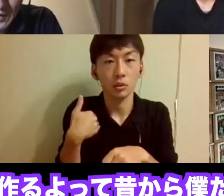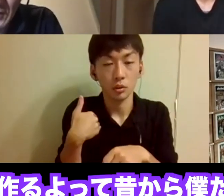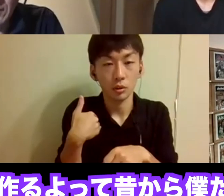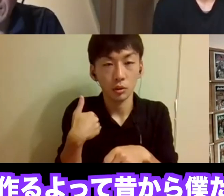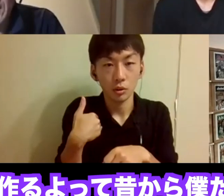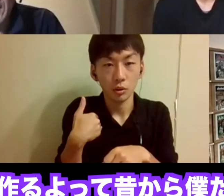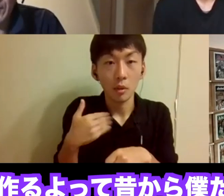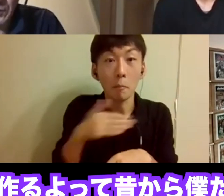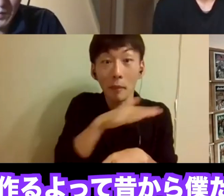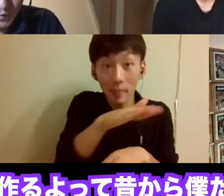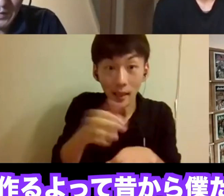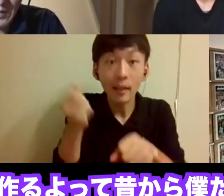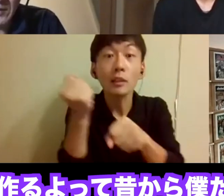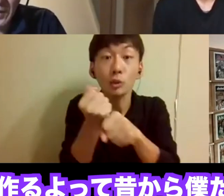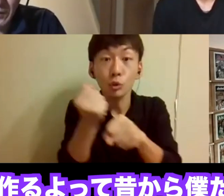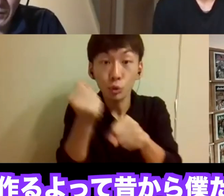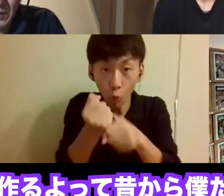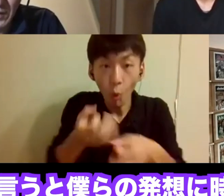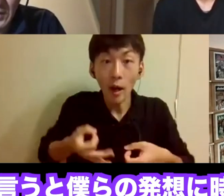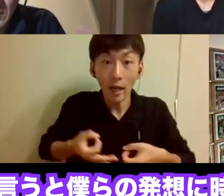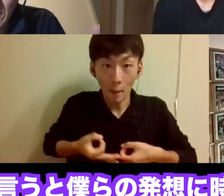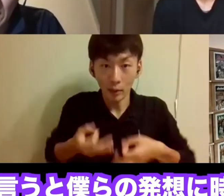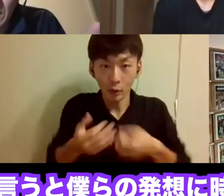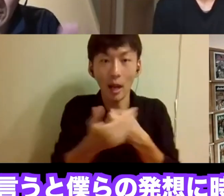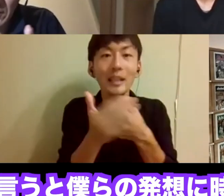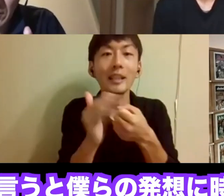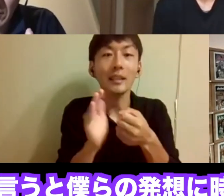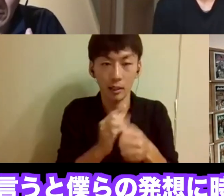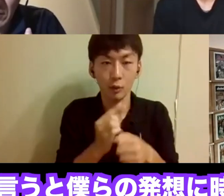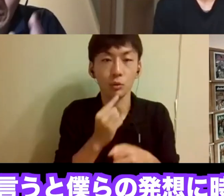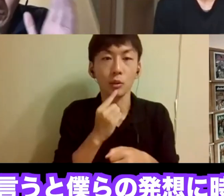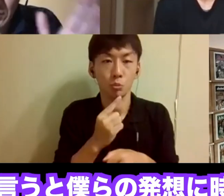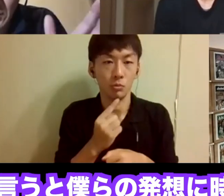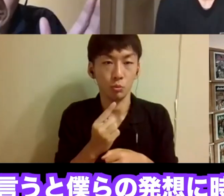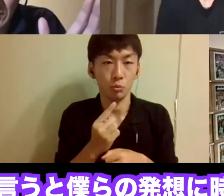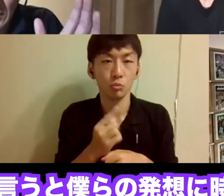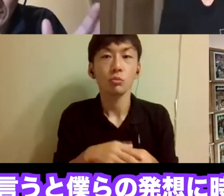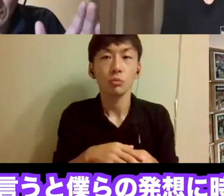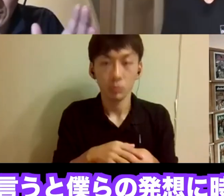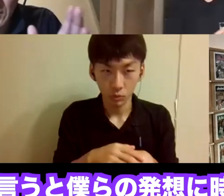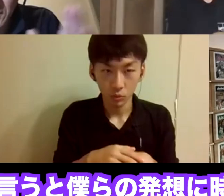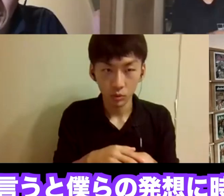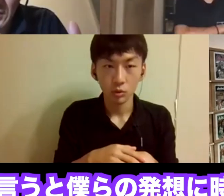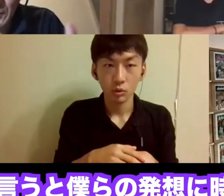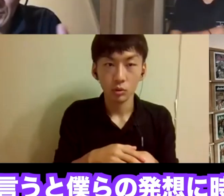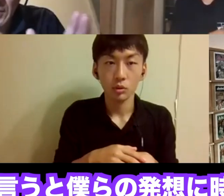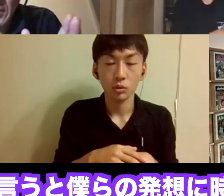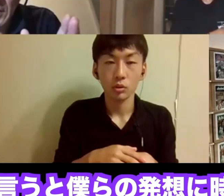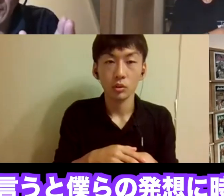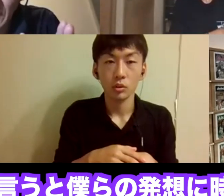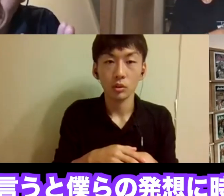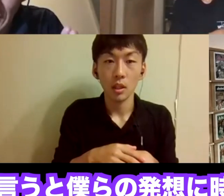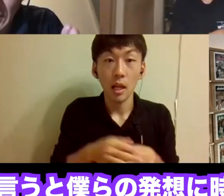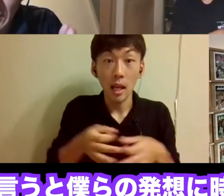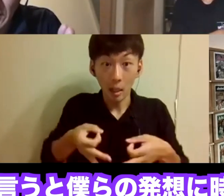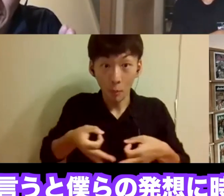てるみたいなことを言ってるんだけど在勤で言うと僕らの発想に時代が追いついてきたもんであの